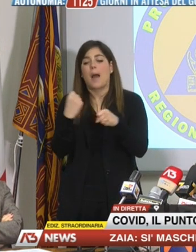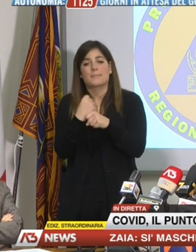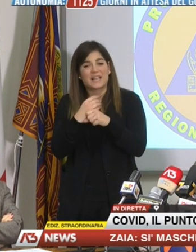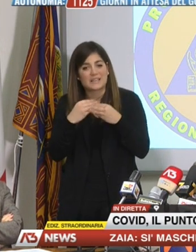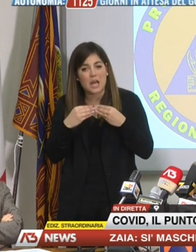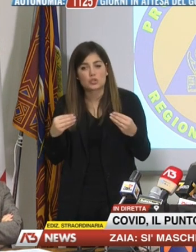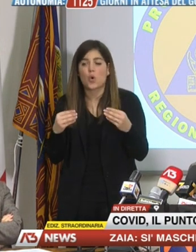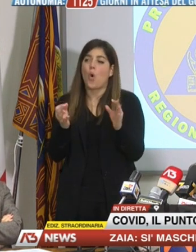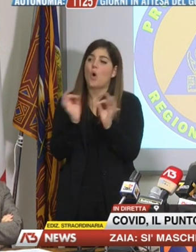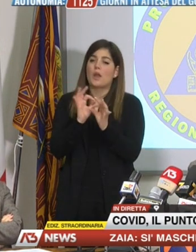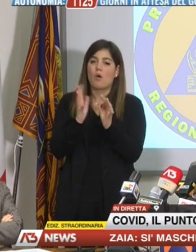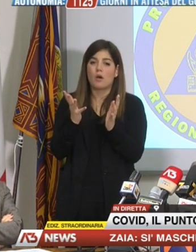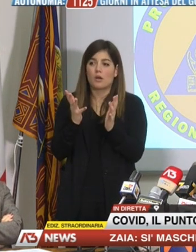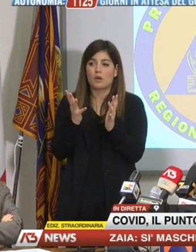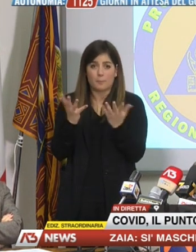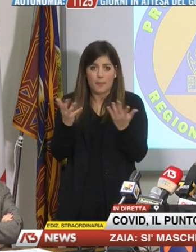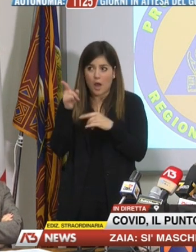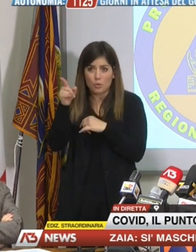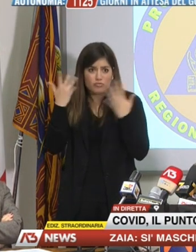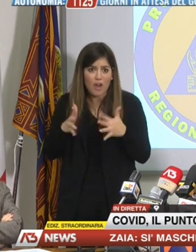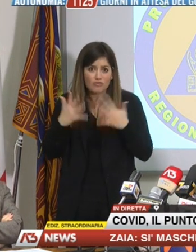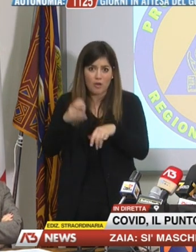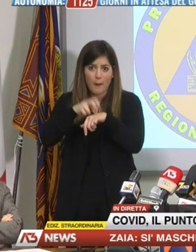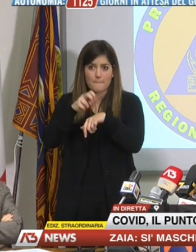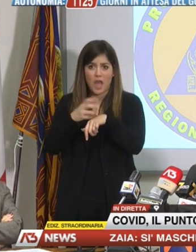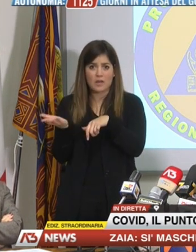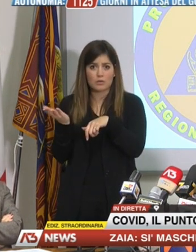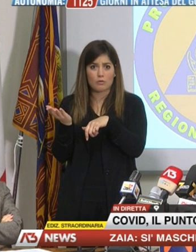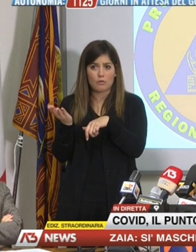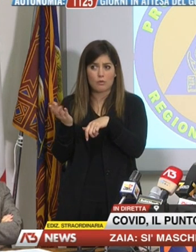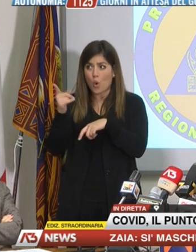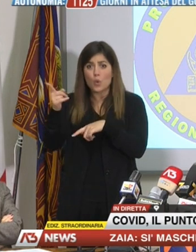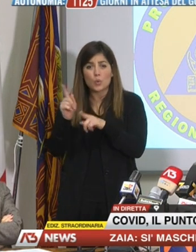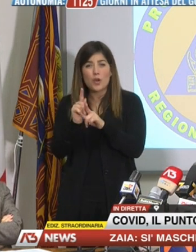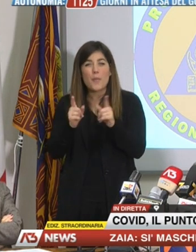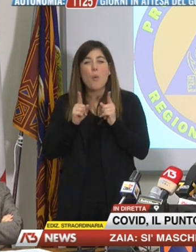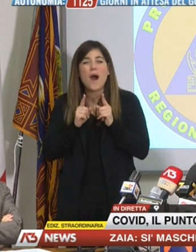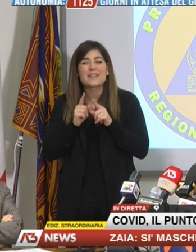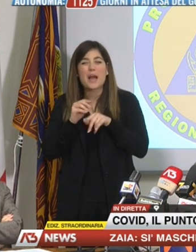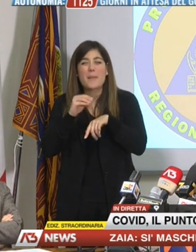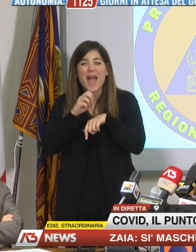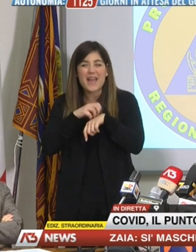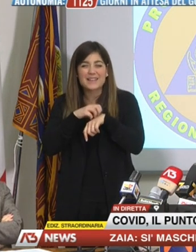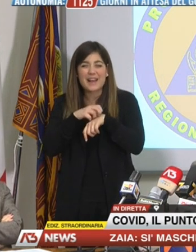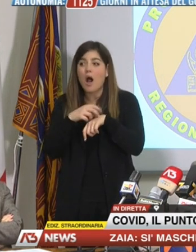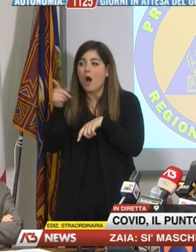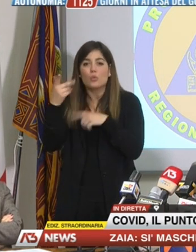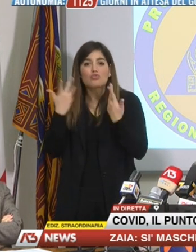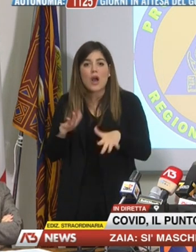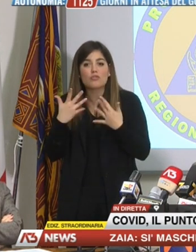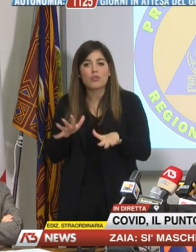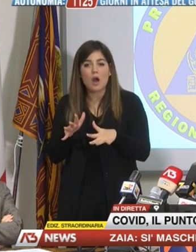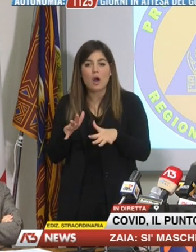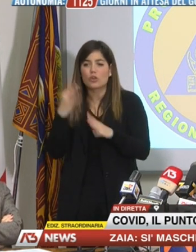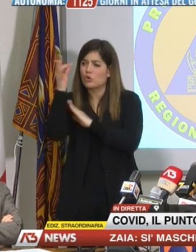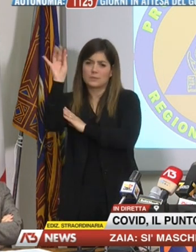che è un medico oppure no? È un medico, infatti può fare le guardie mediche, anche se non è specializzato. E allora vuol dire